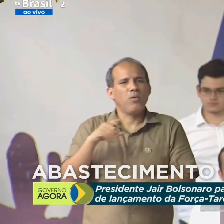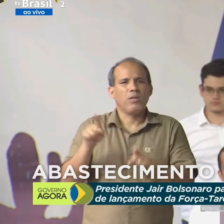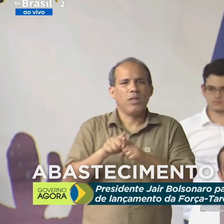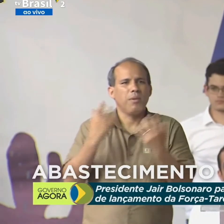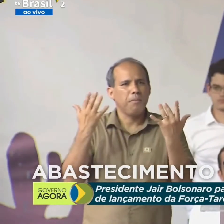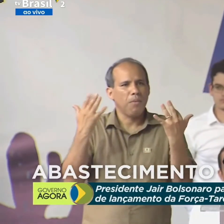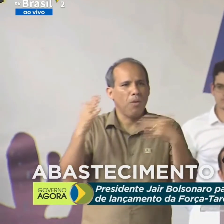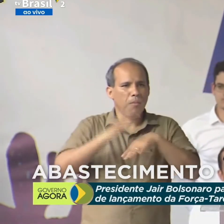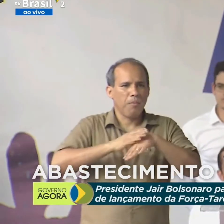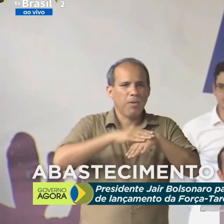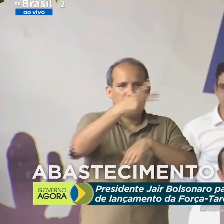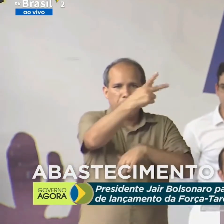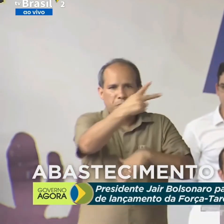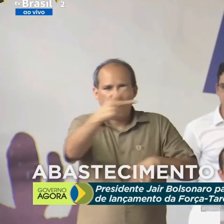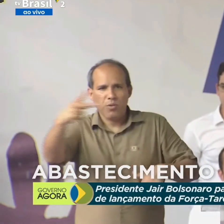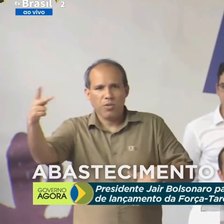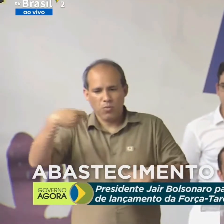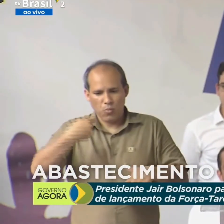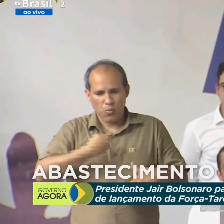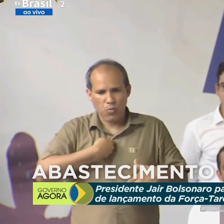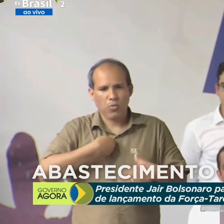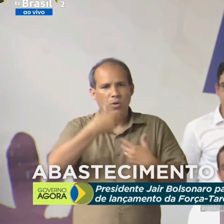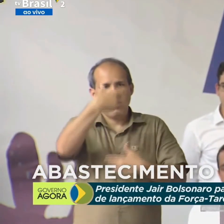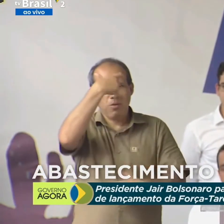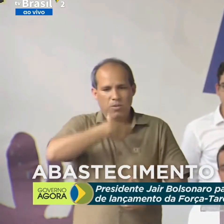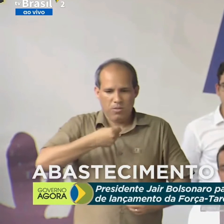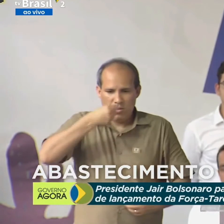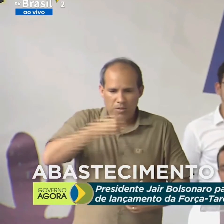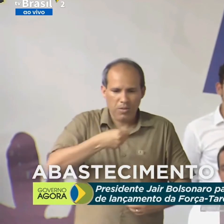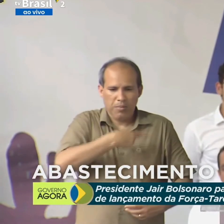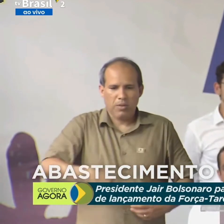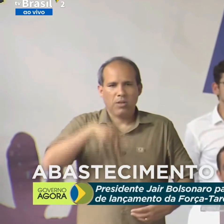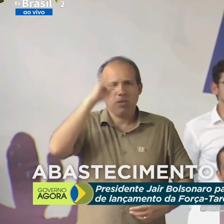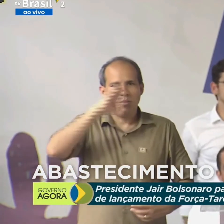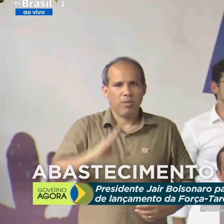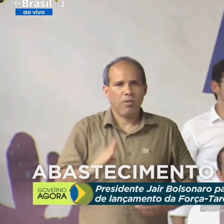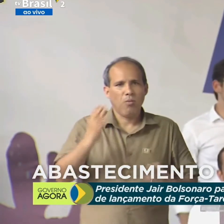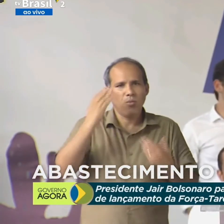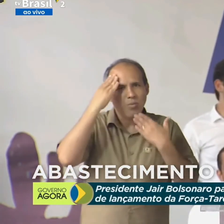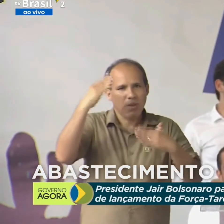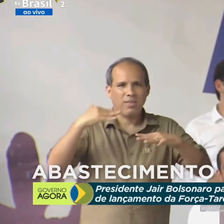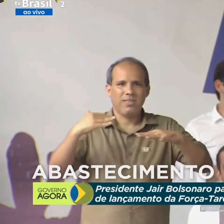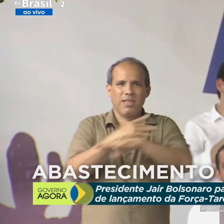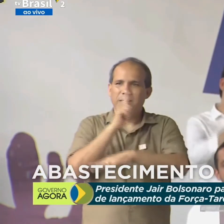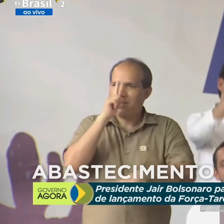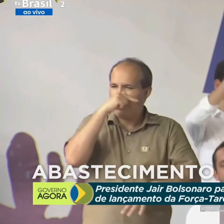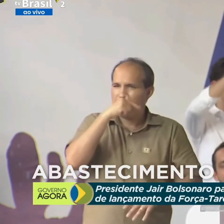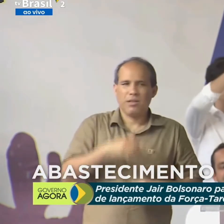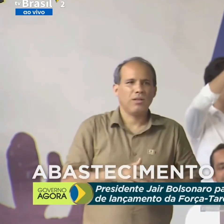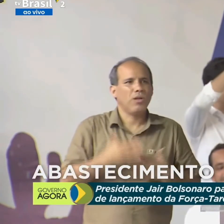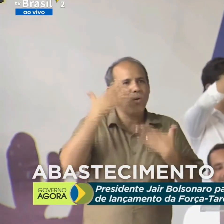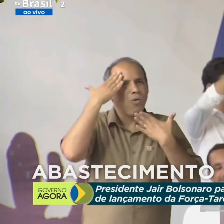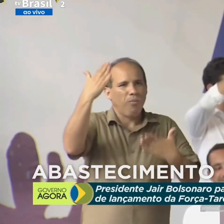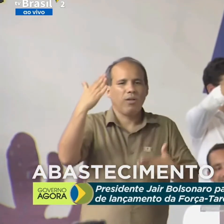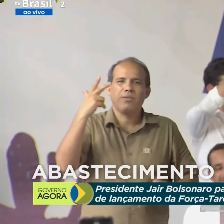pelas mãos de vocês me conduziram à presidência da República. Muito obrigado, Quixadá!